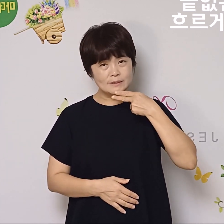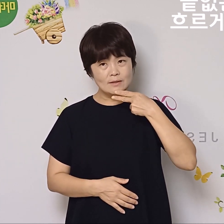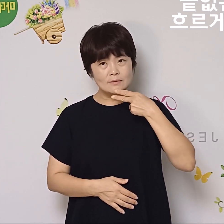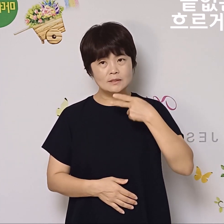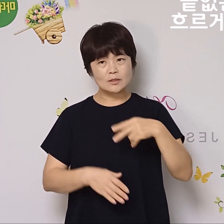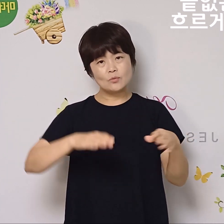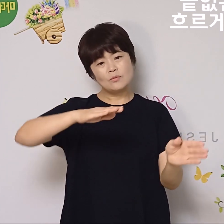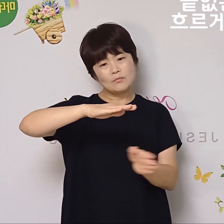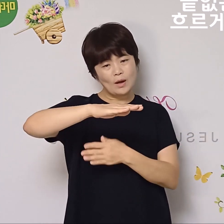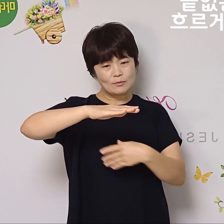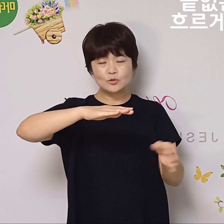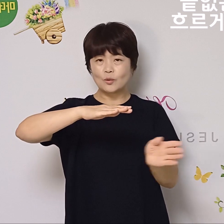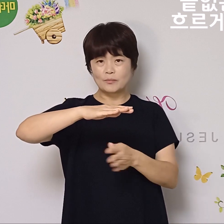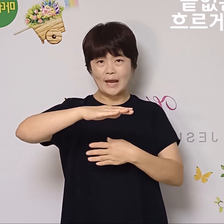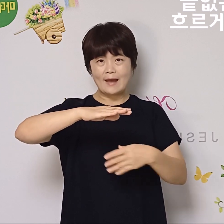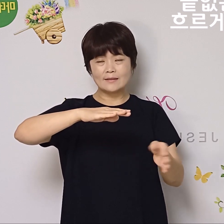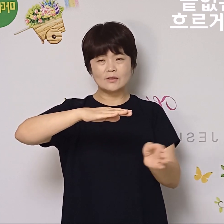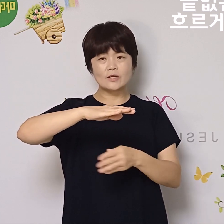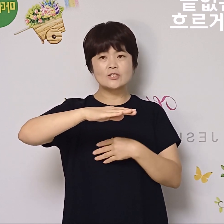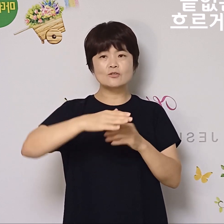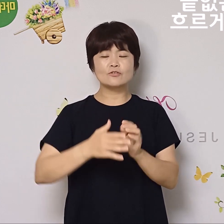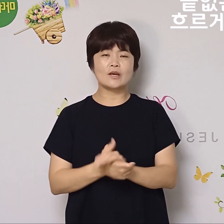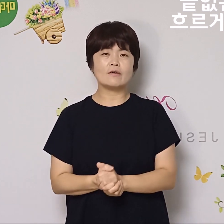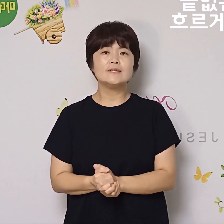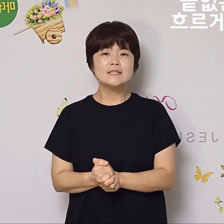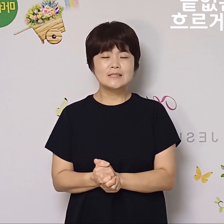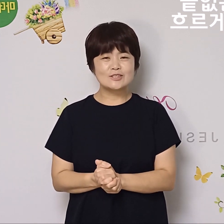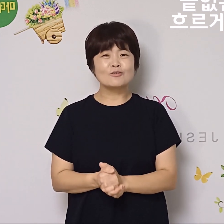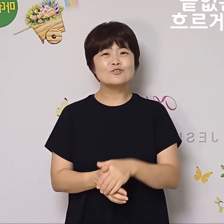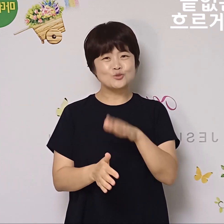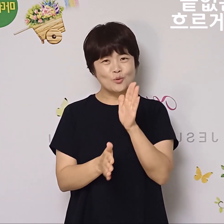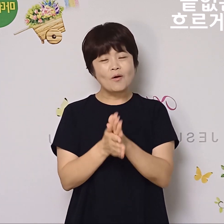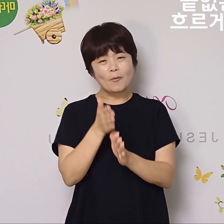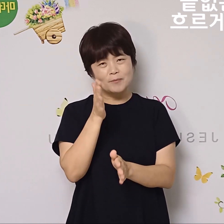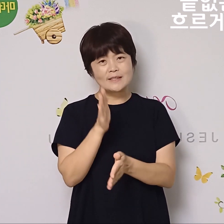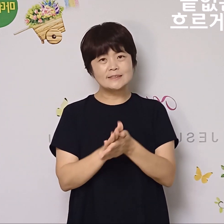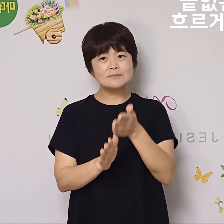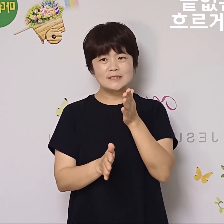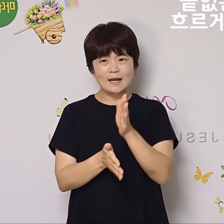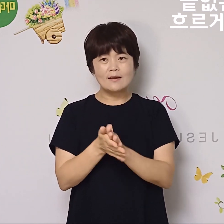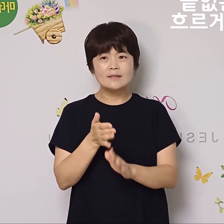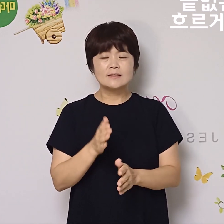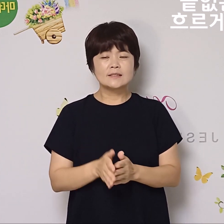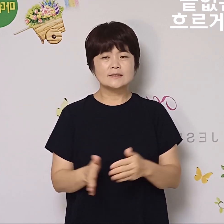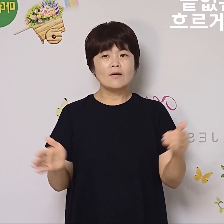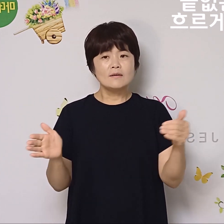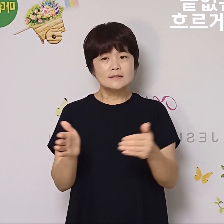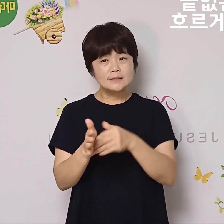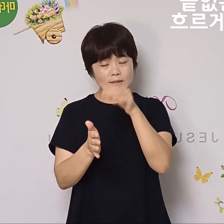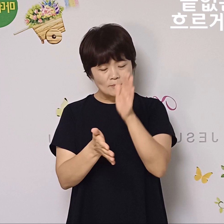없다거든요. 그리고 아무것도 없다 이렇게 하셔도 돼요. 근데 저는 주로 없다를 씁니다. 그래서